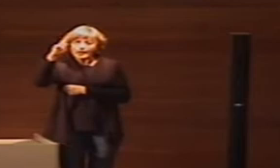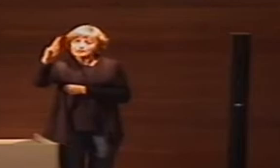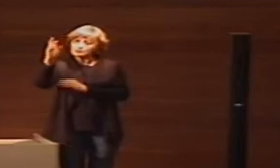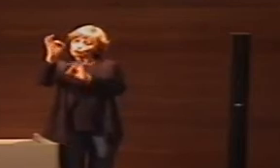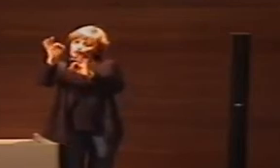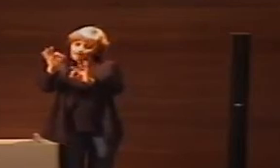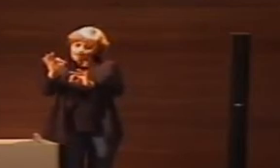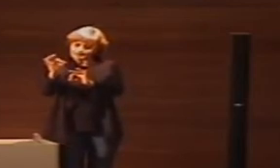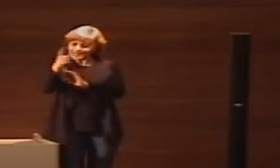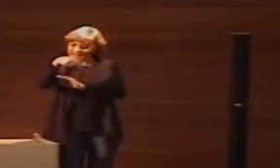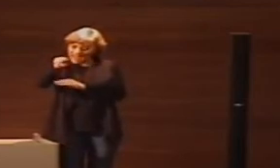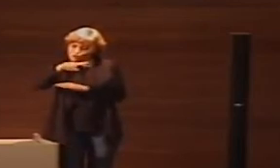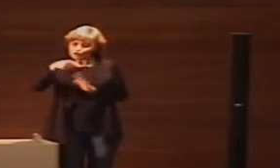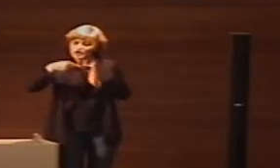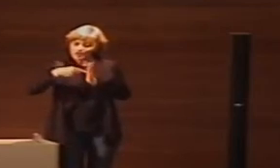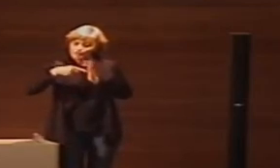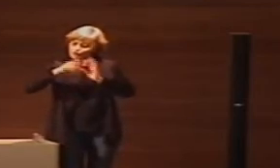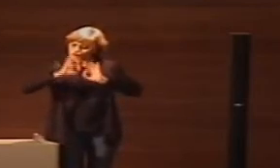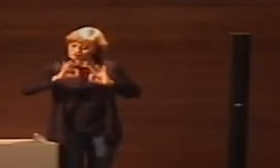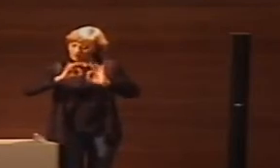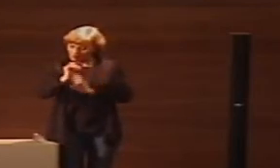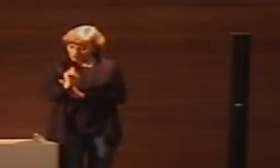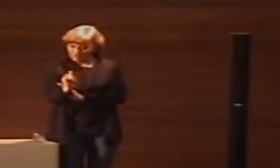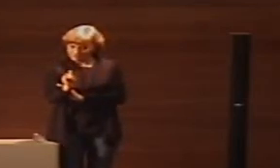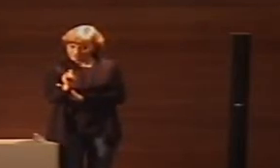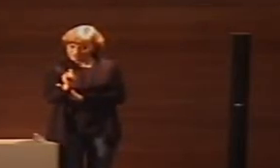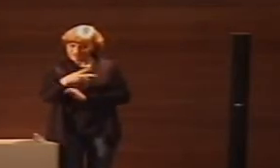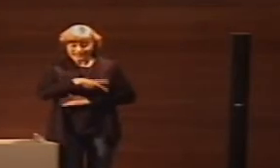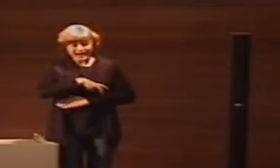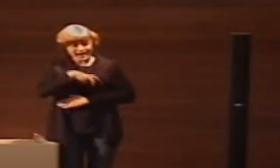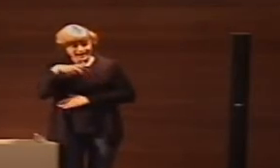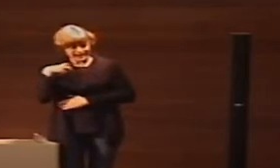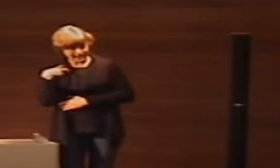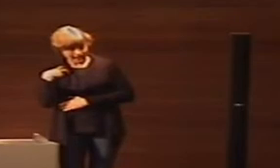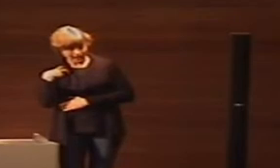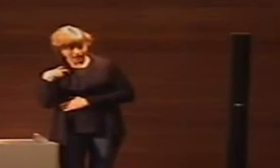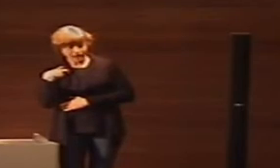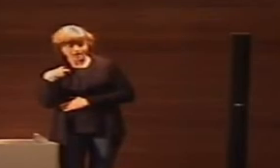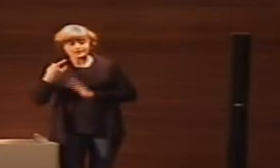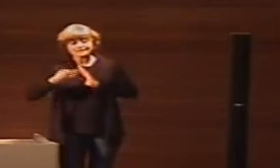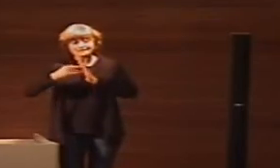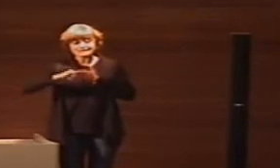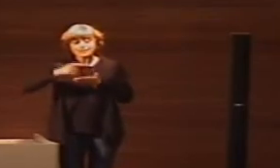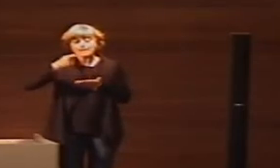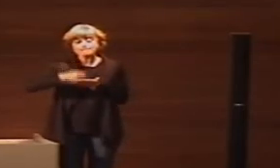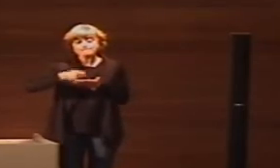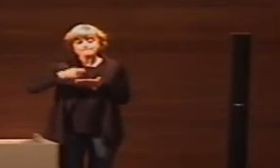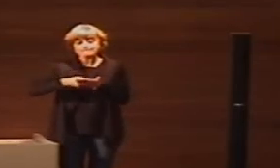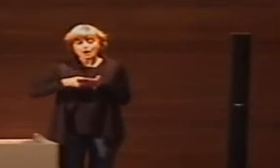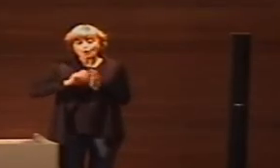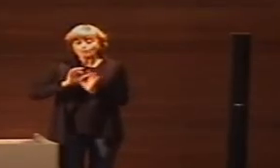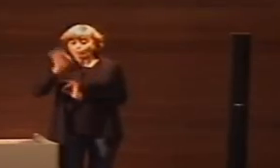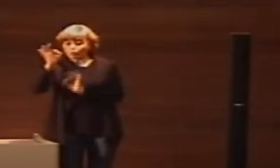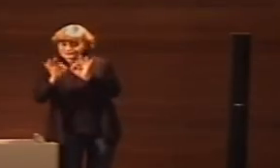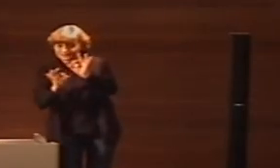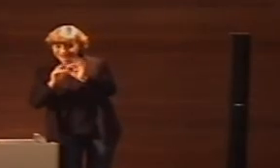contadores de residuos, ¿no? Por lo general, los sistemas de pago por generación, que es como se conocen estos sistemas de contadores de